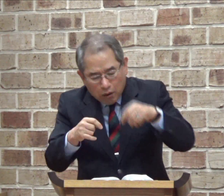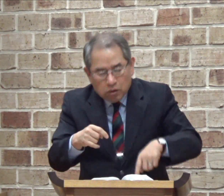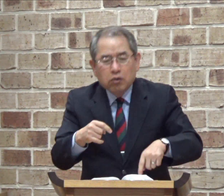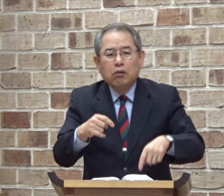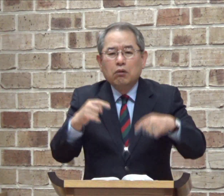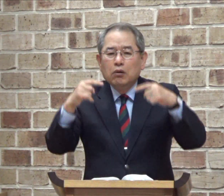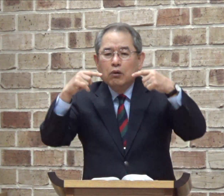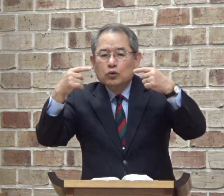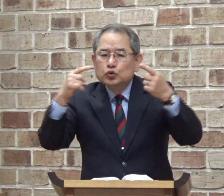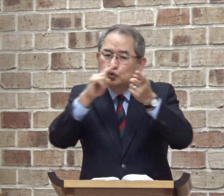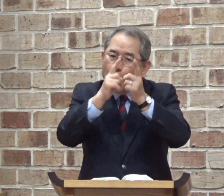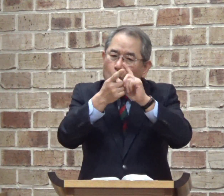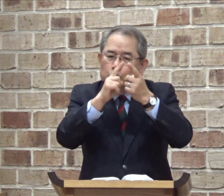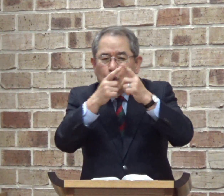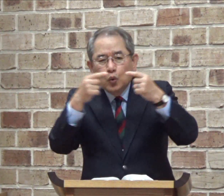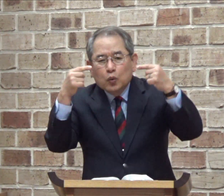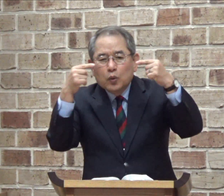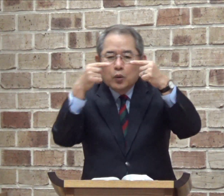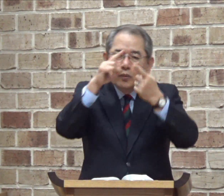나사로의 동생 마리아인지